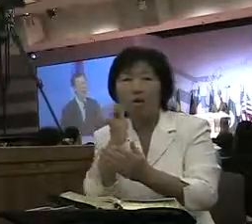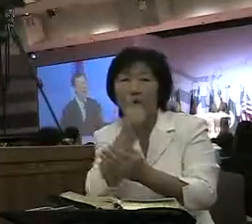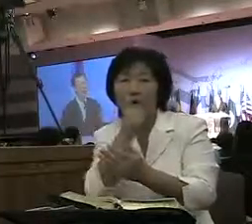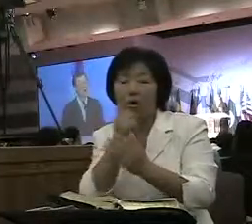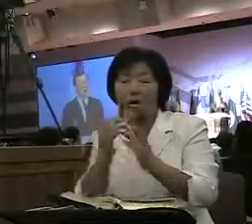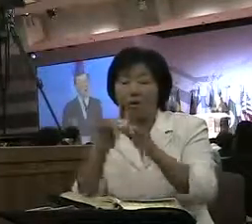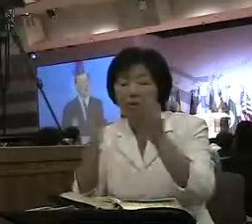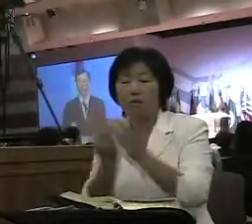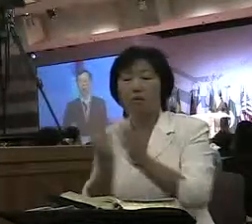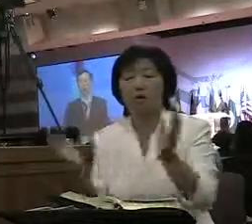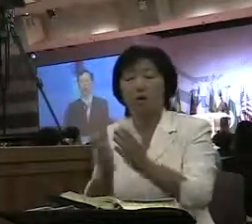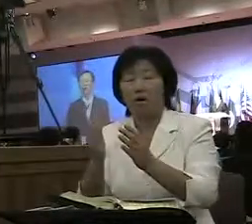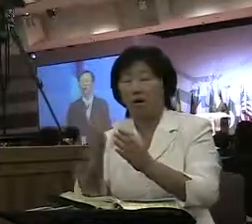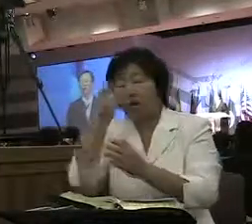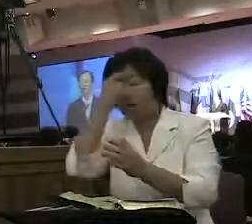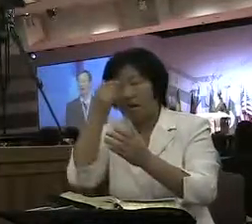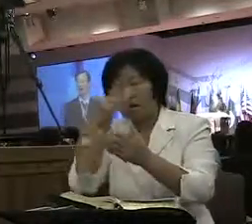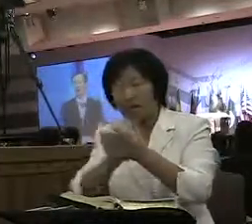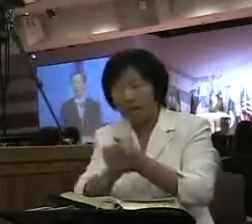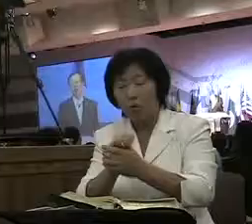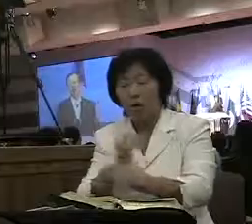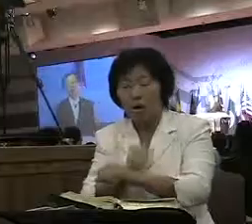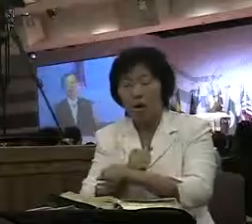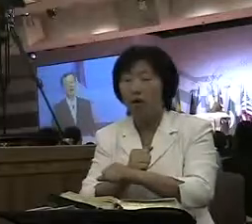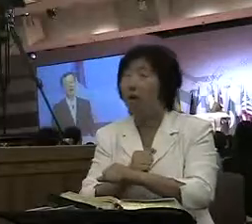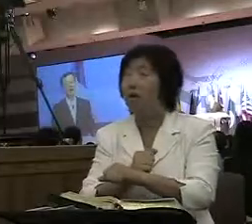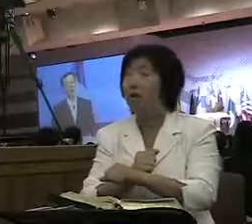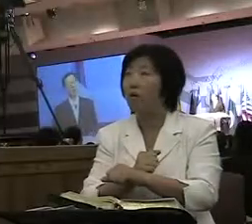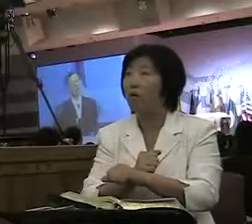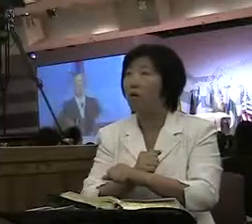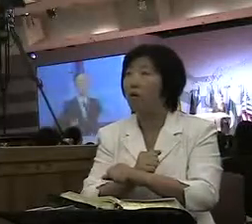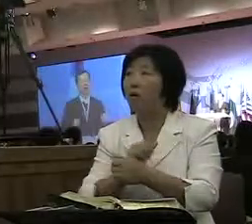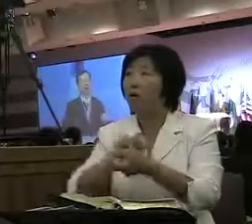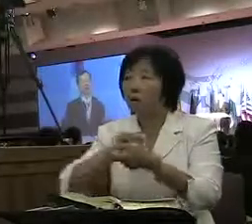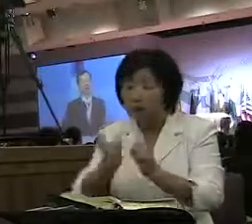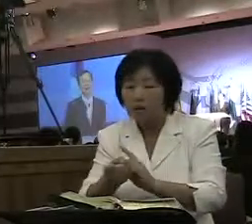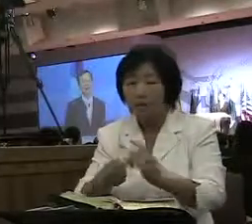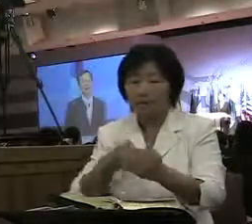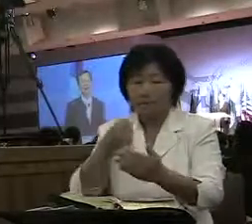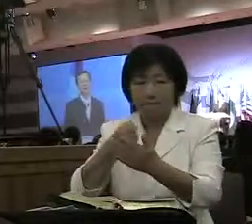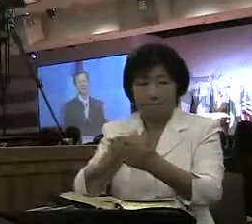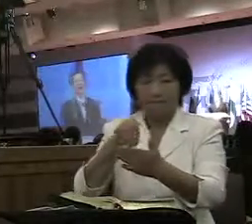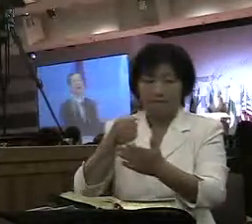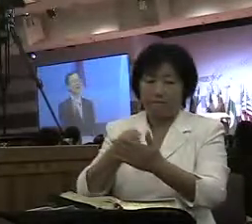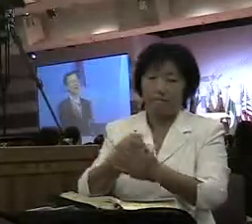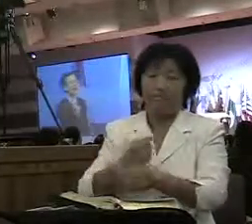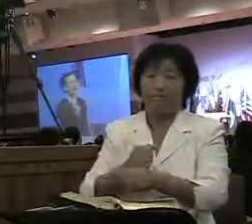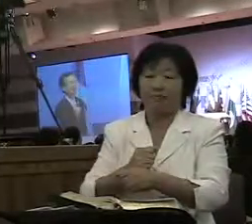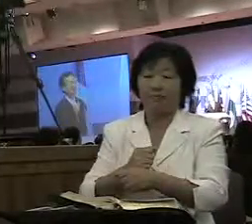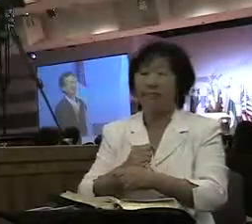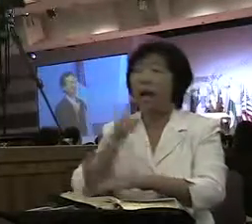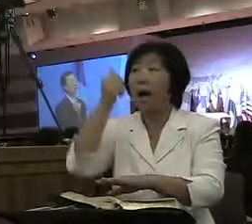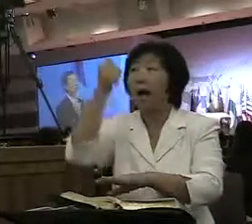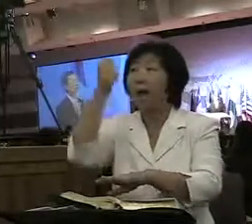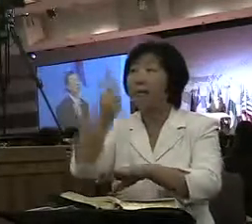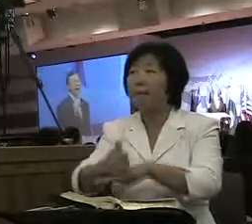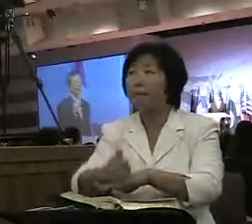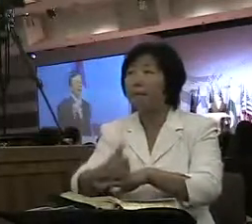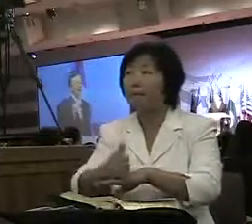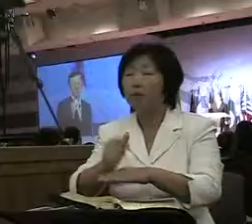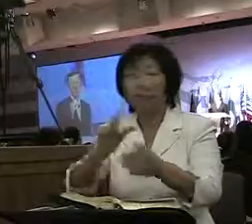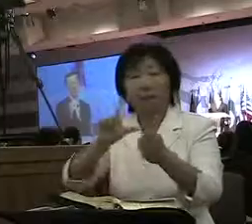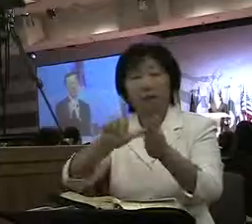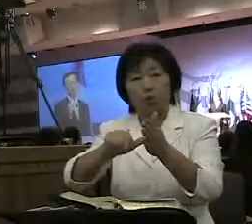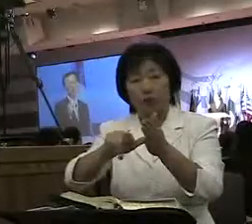최선으로 기도하고 최선으로 이때를 계기 삼아 우리 돌아서자 우리 서로 다짐하고 다짐하는데 그 파이널 그